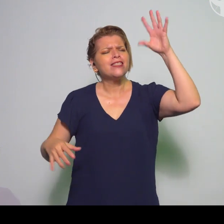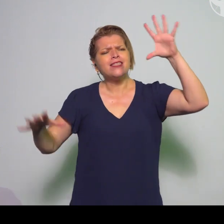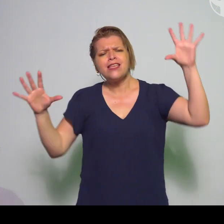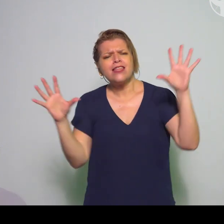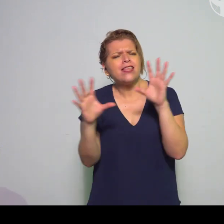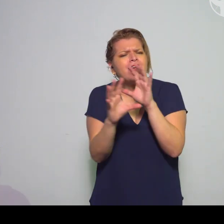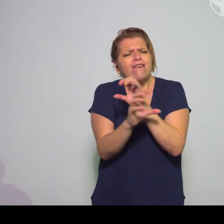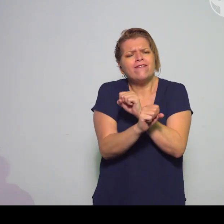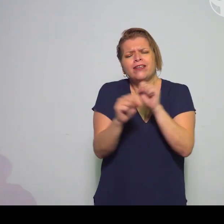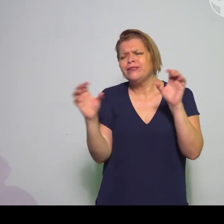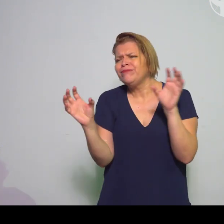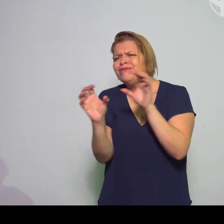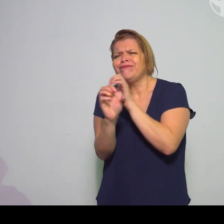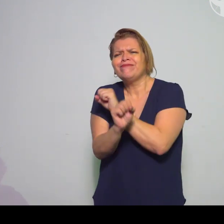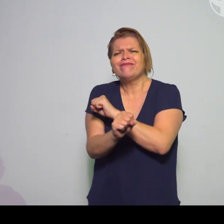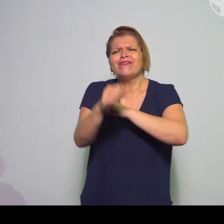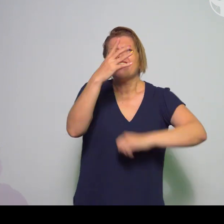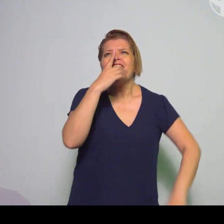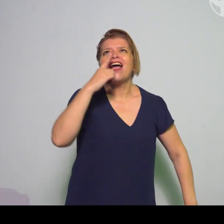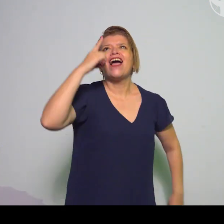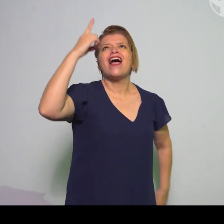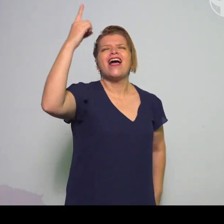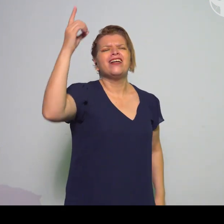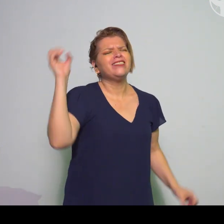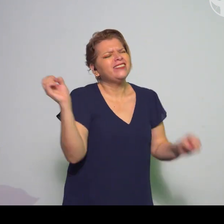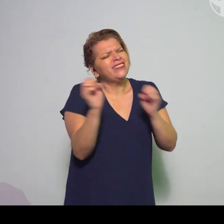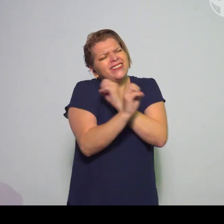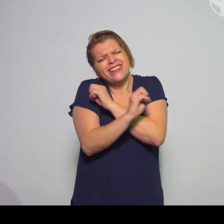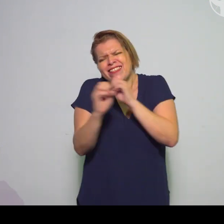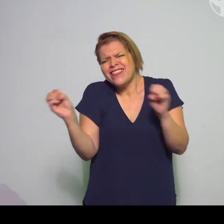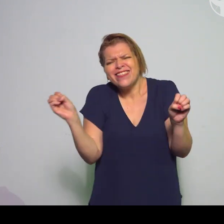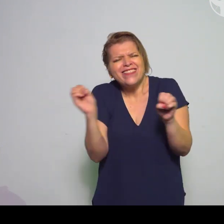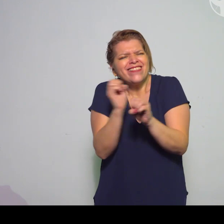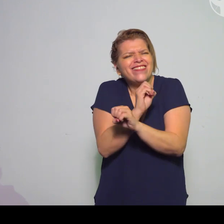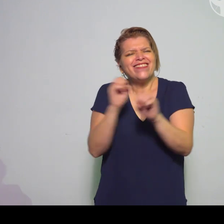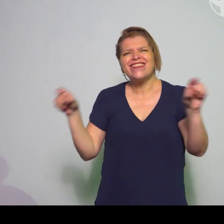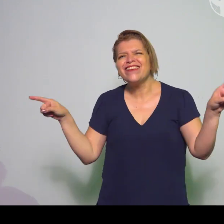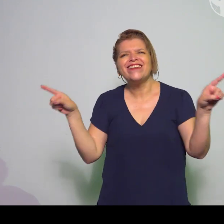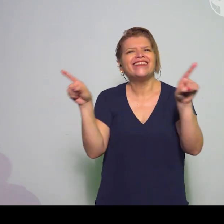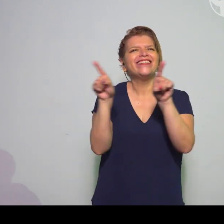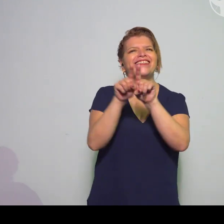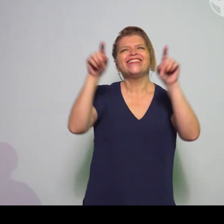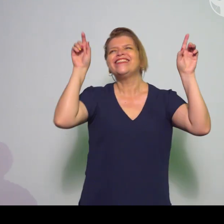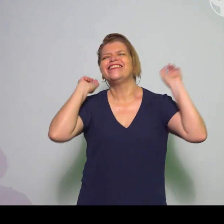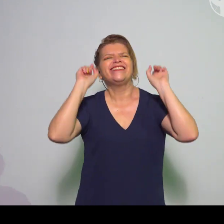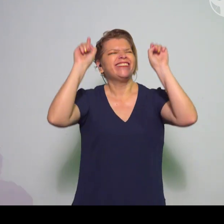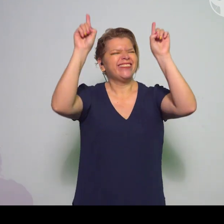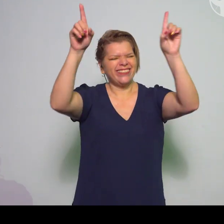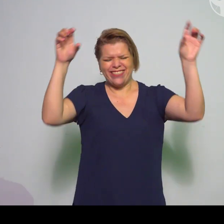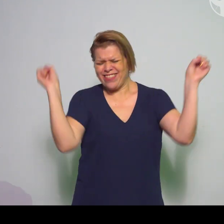en tinieblas, mi Dios, así eres tú.